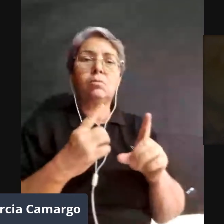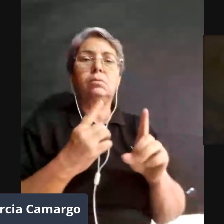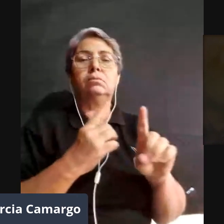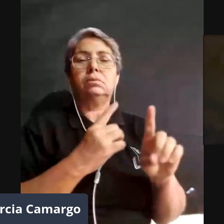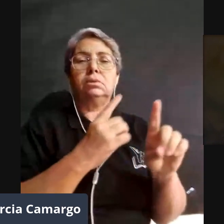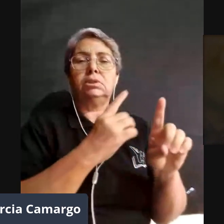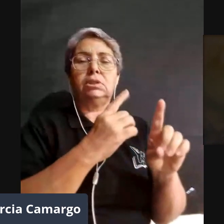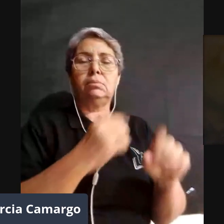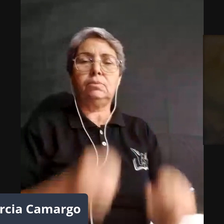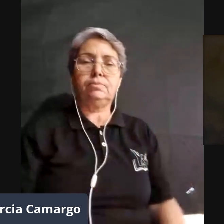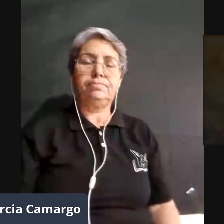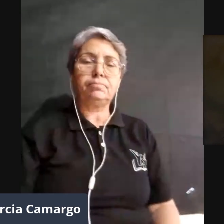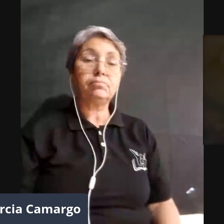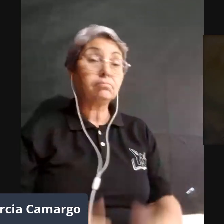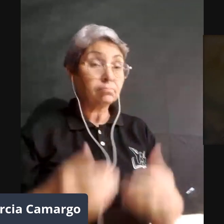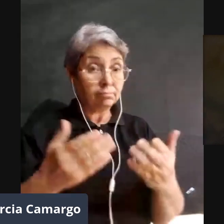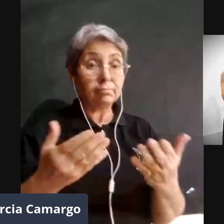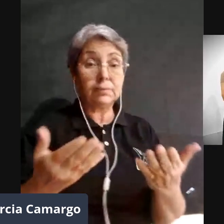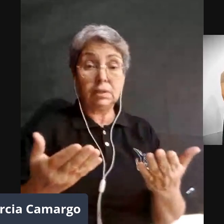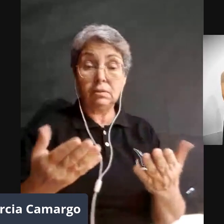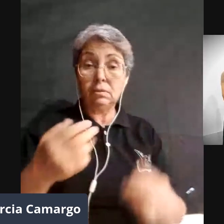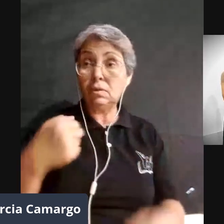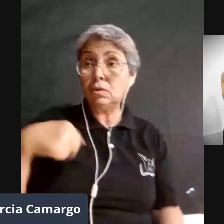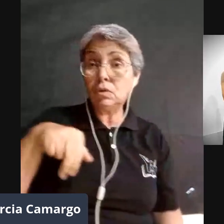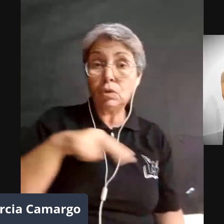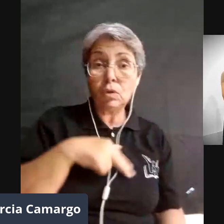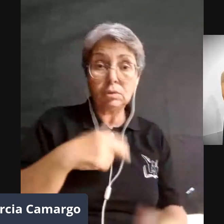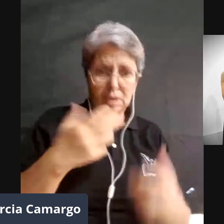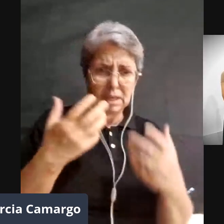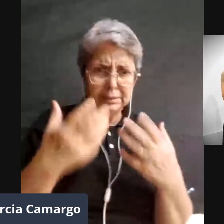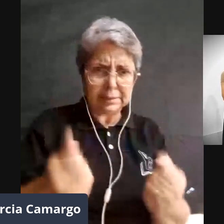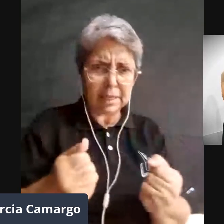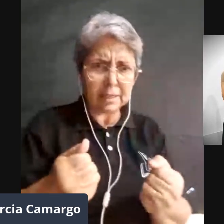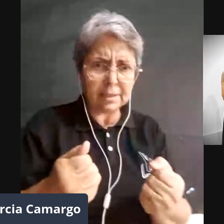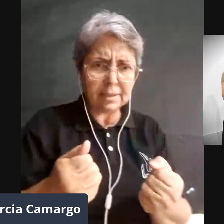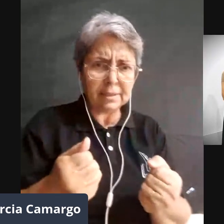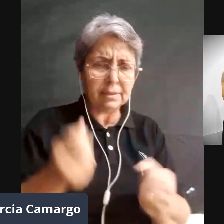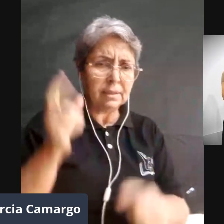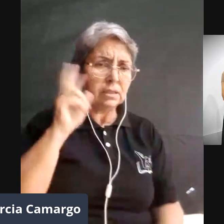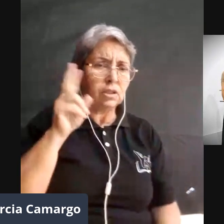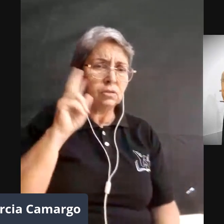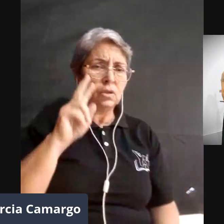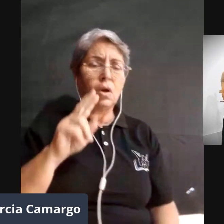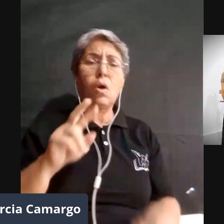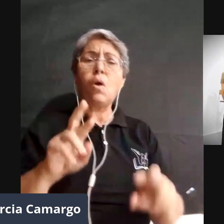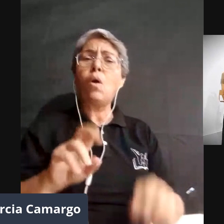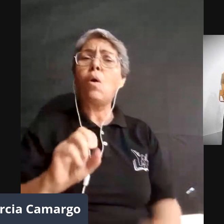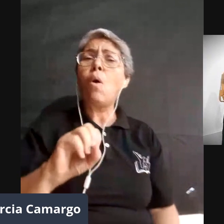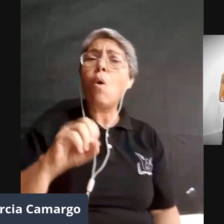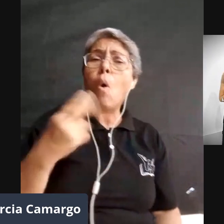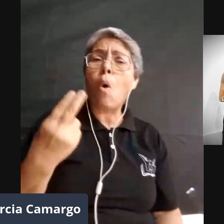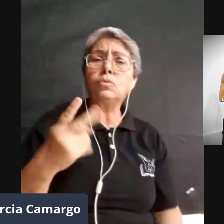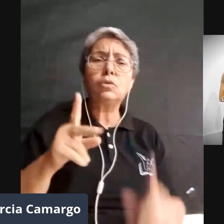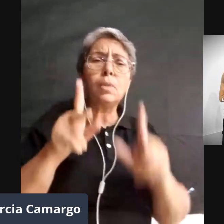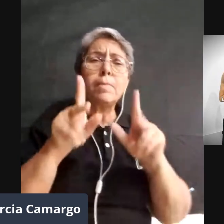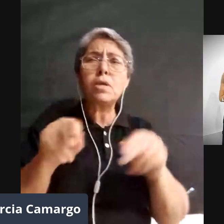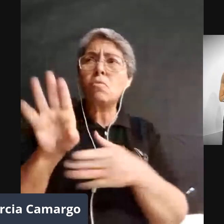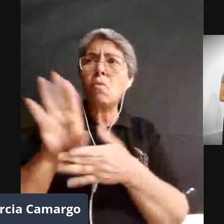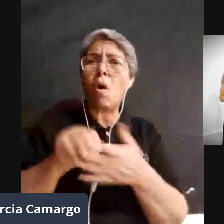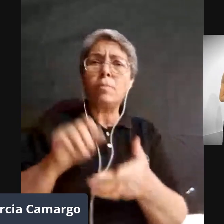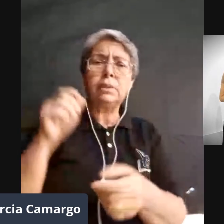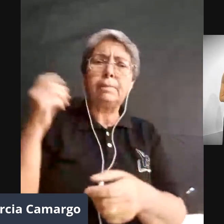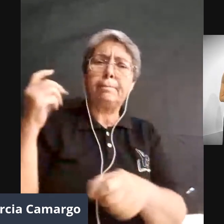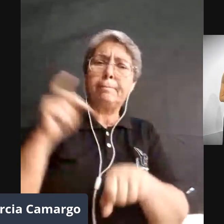a questão é, nós vamos aceitar a nossa história ou nós apedrejaremos Estevãos? Que Deus nos